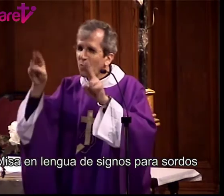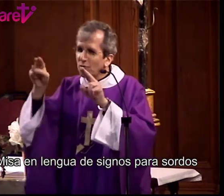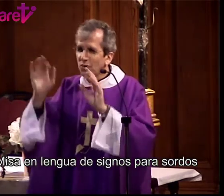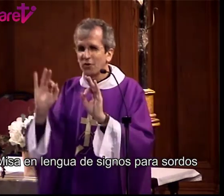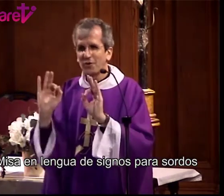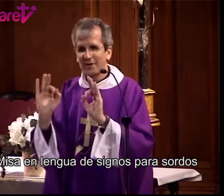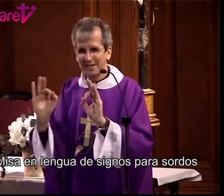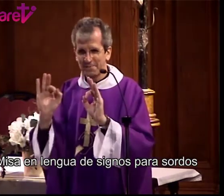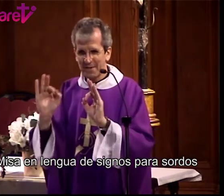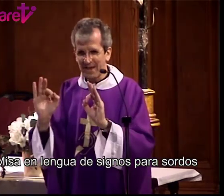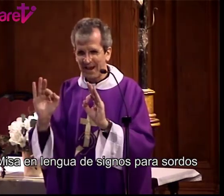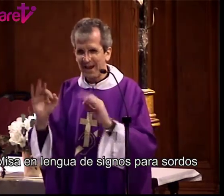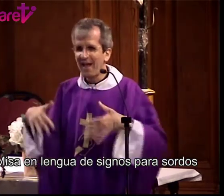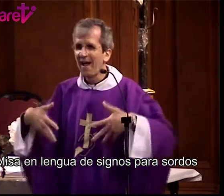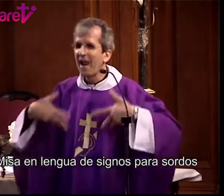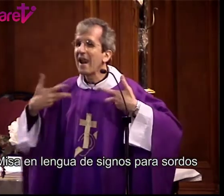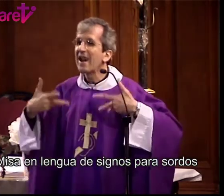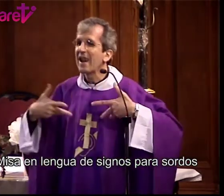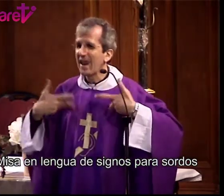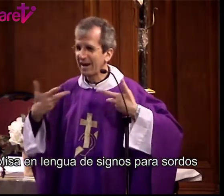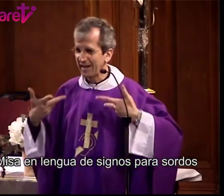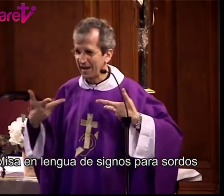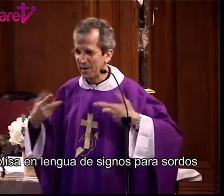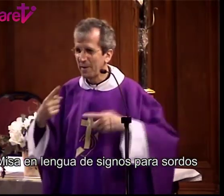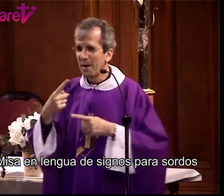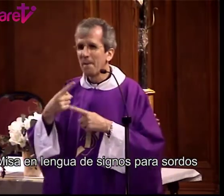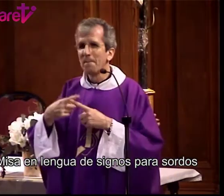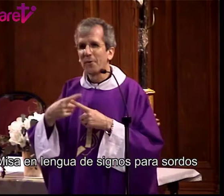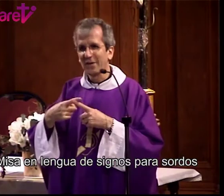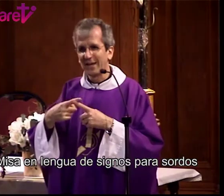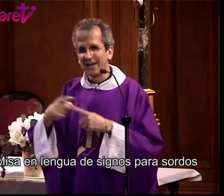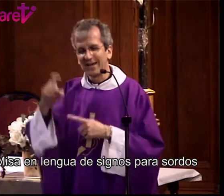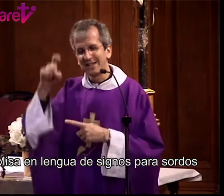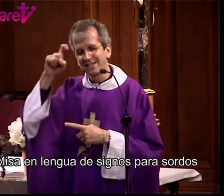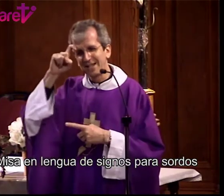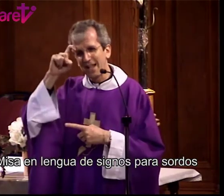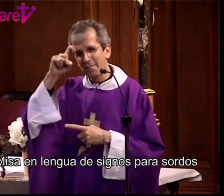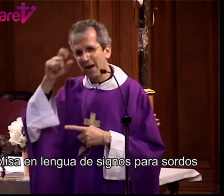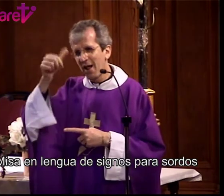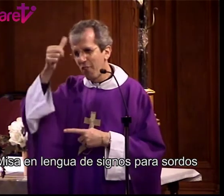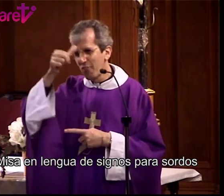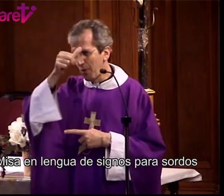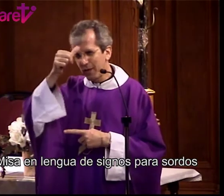tono especial, la alegría. ¿Por qué? Se llama Domingo